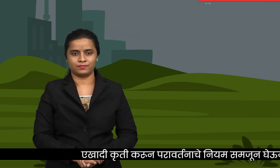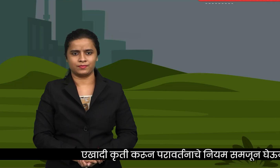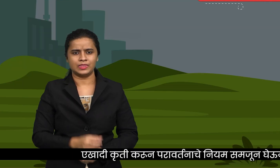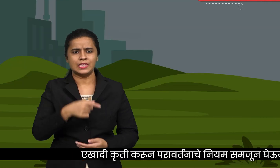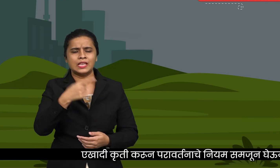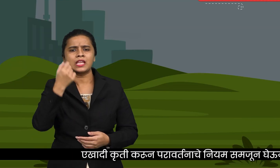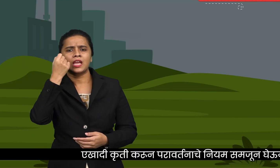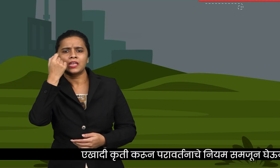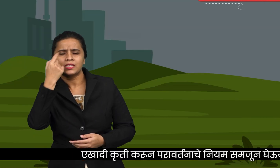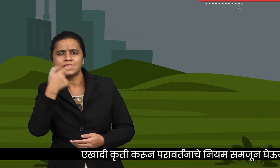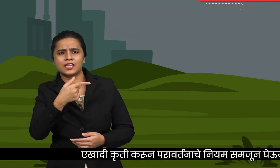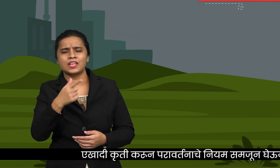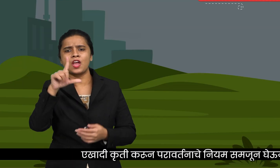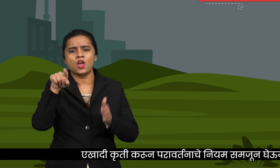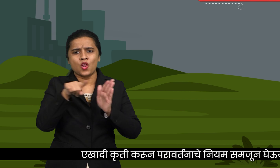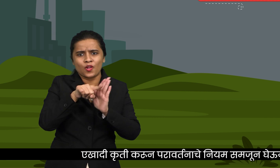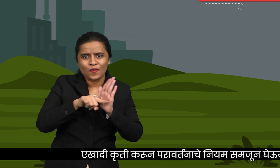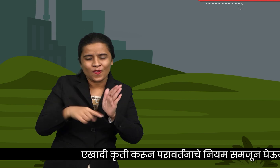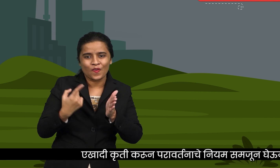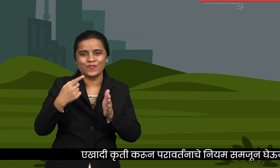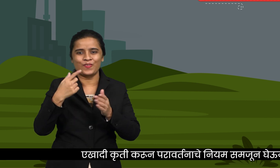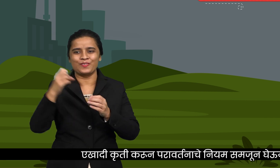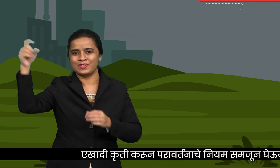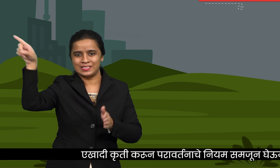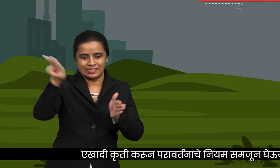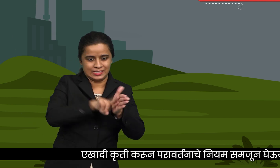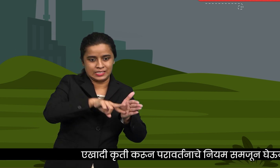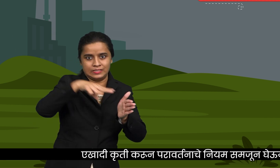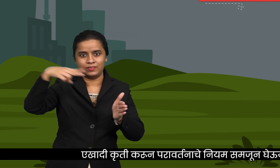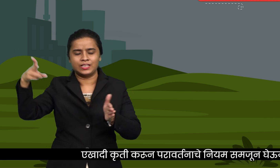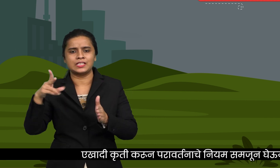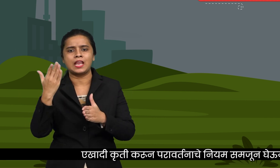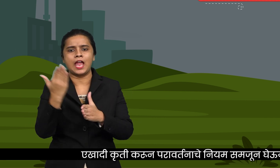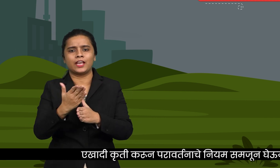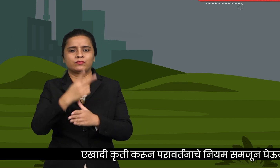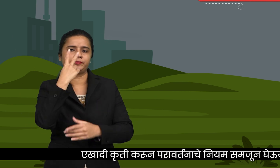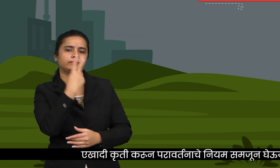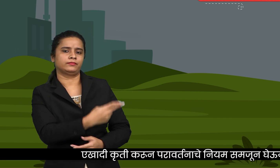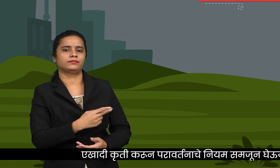एखादी कृती करून परिवर्तनाची नियम समजून घेऊया.